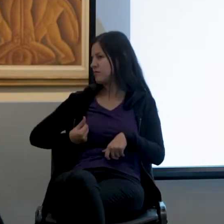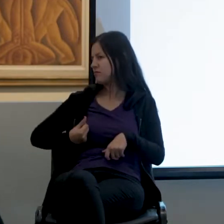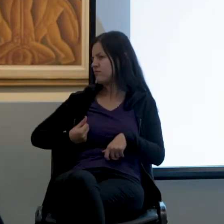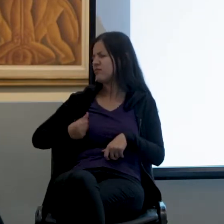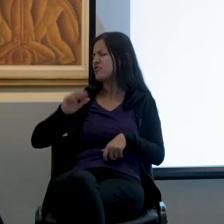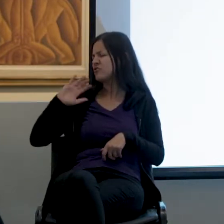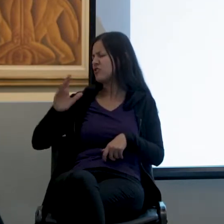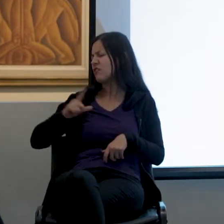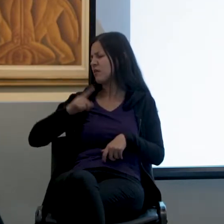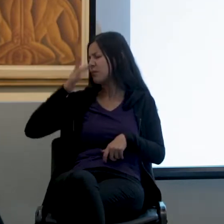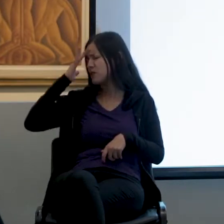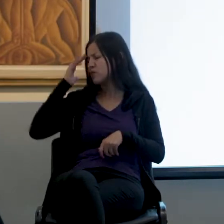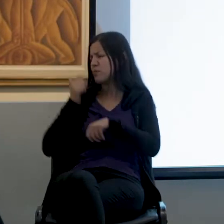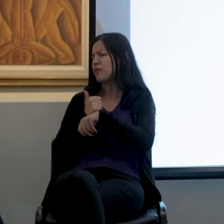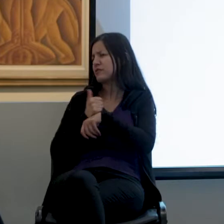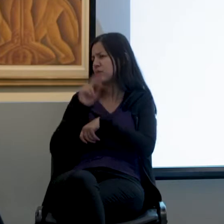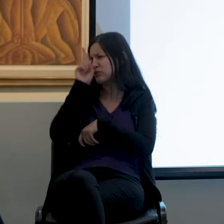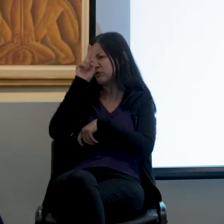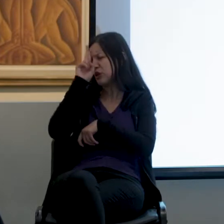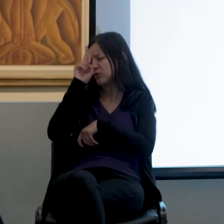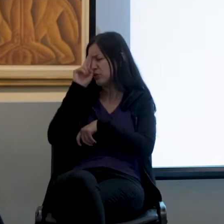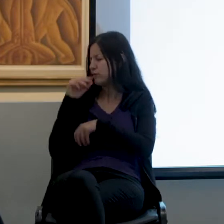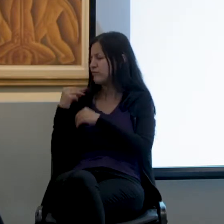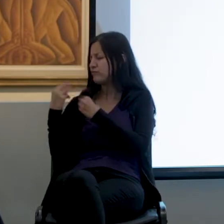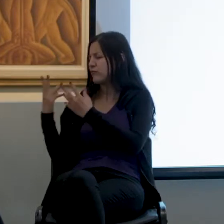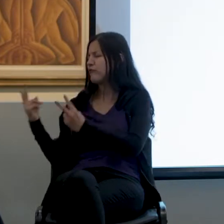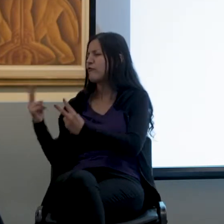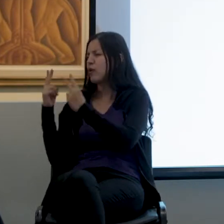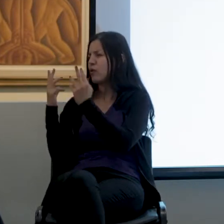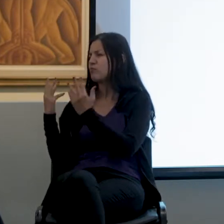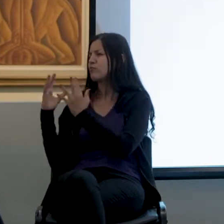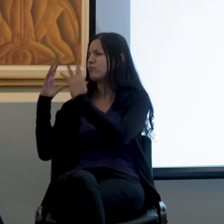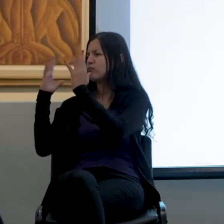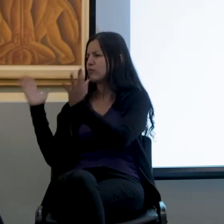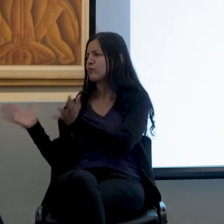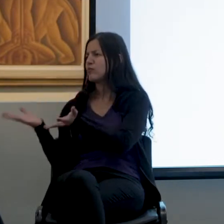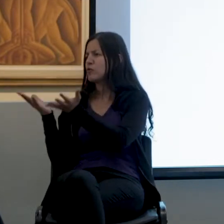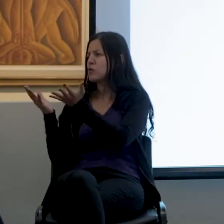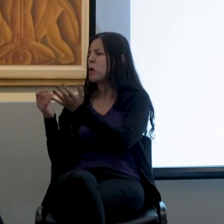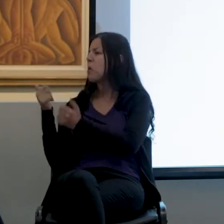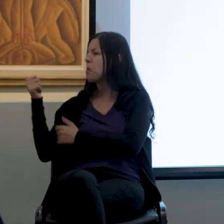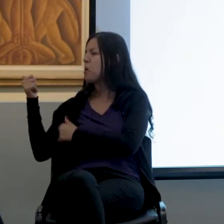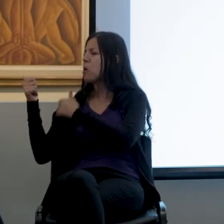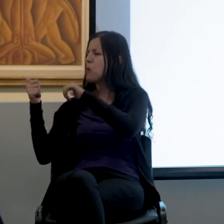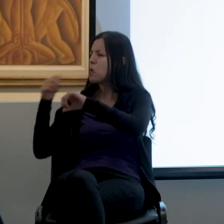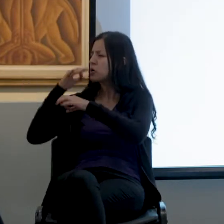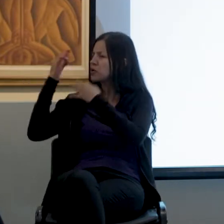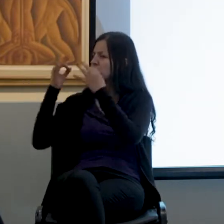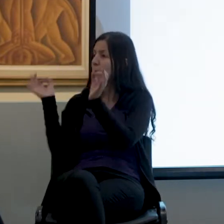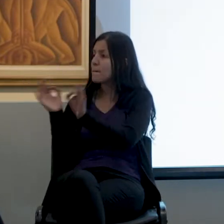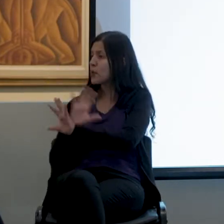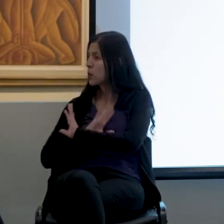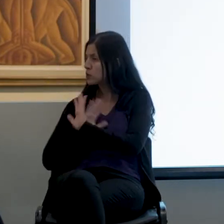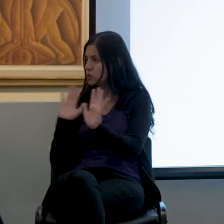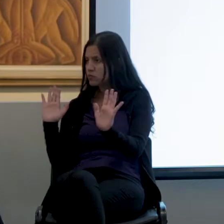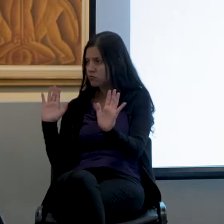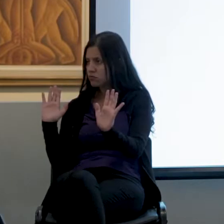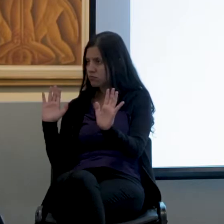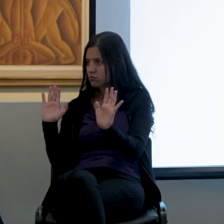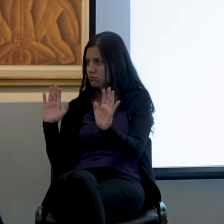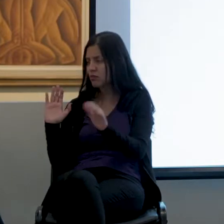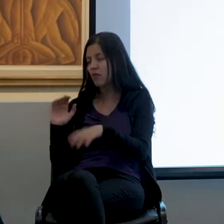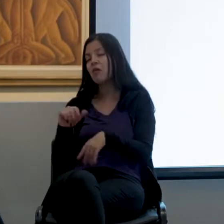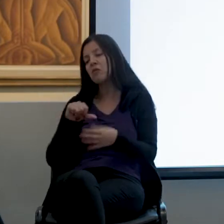seu papel e tal, né? Para dizer o que é bom, o que não é. E logo, logo, no mundo